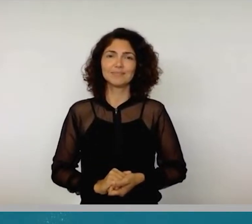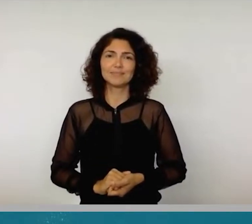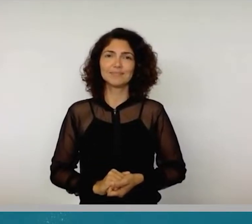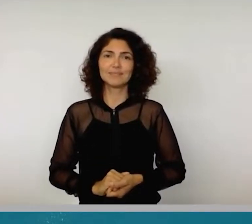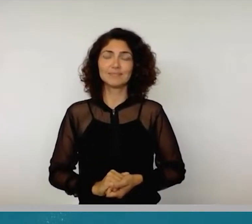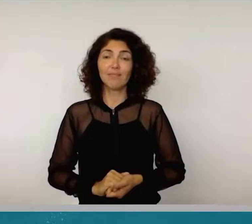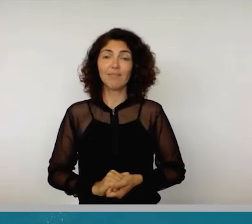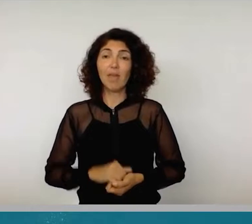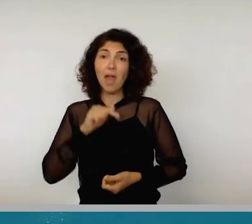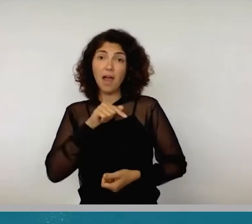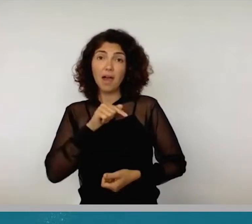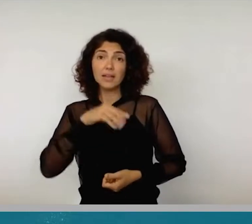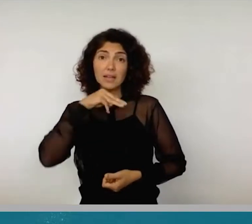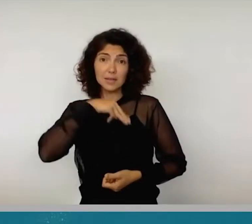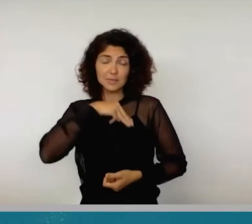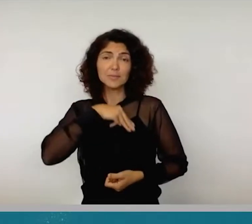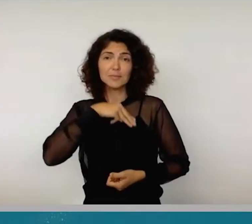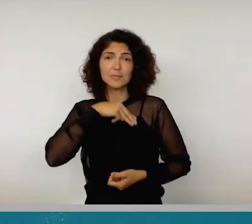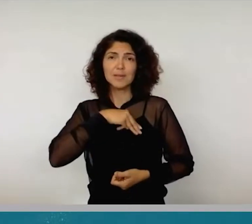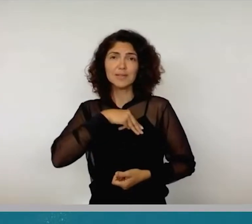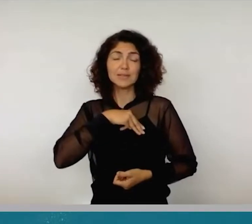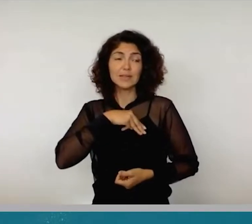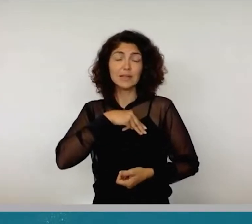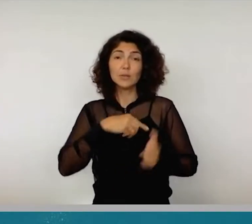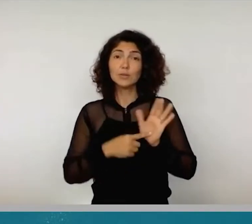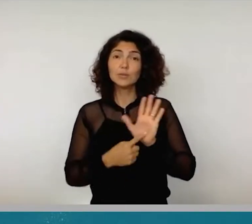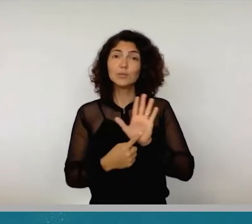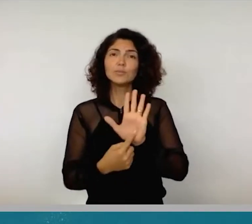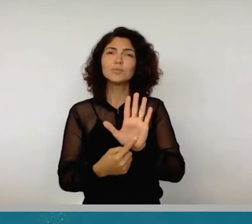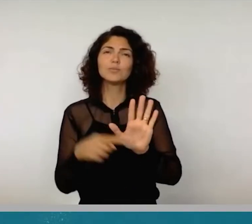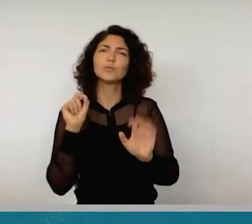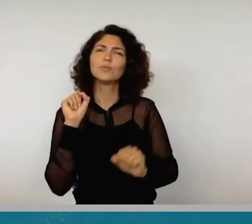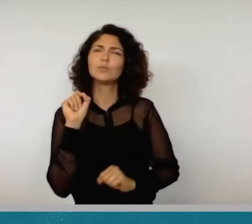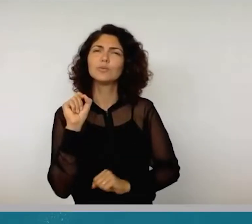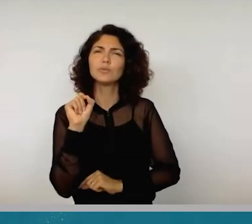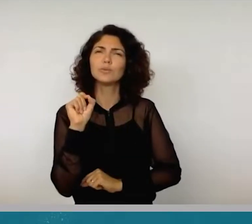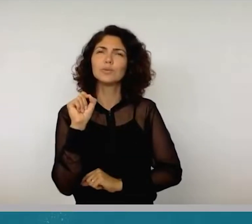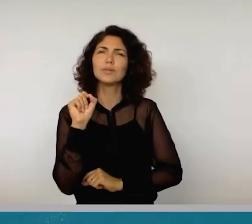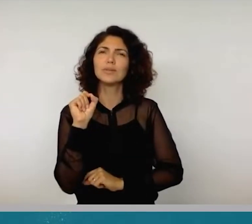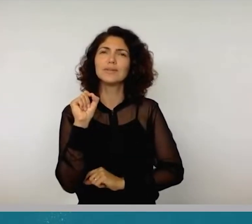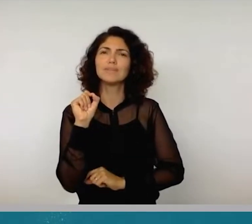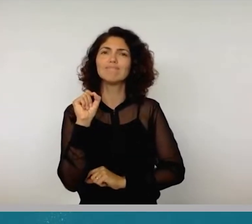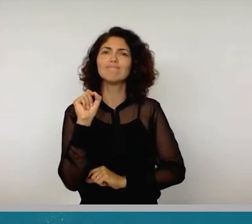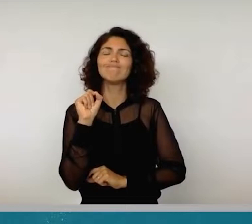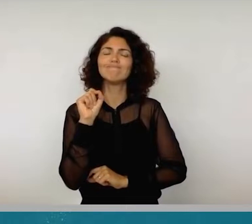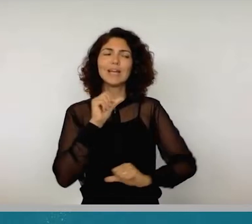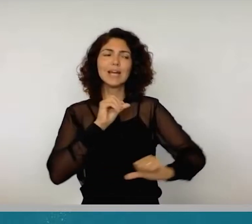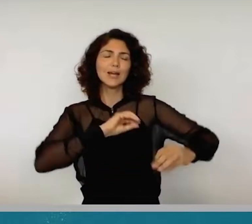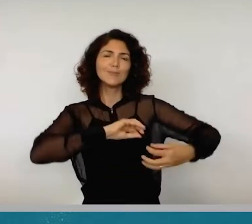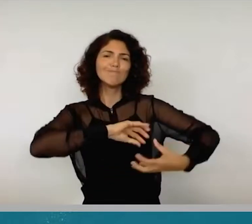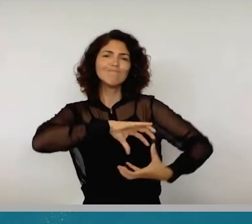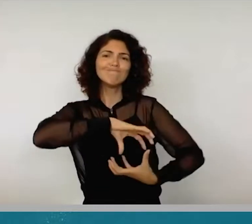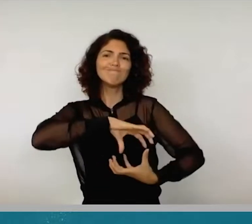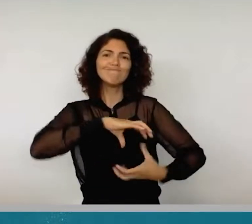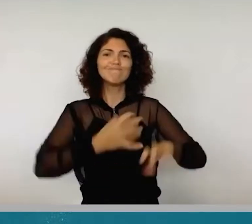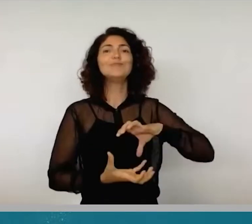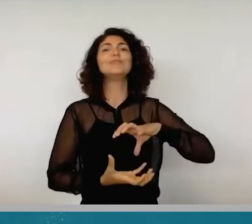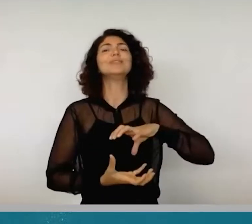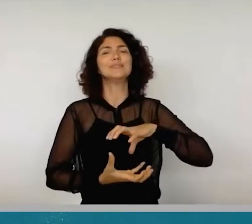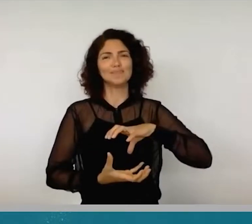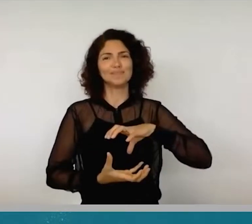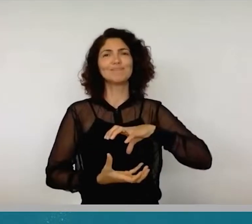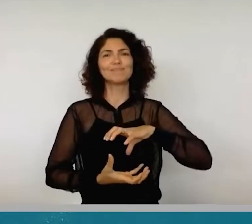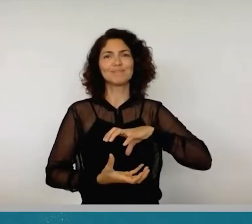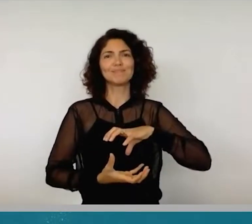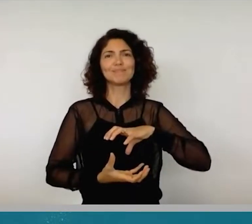muito especial para nós que nos fez dar uma virada. Essa virada é quando